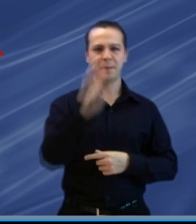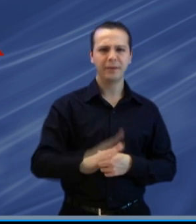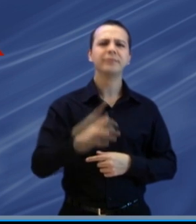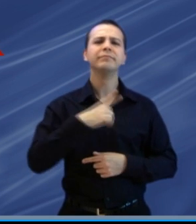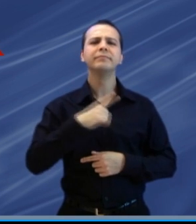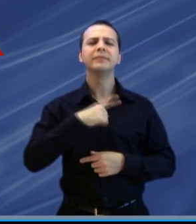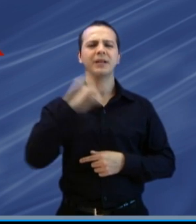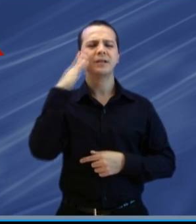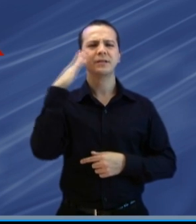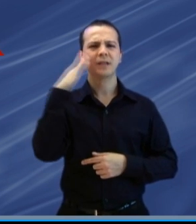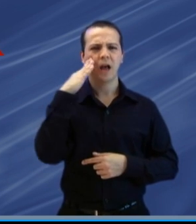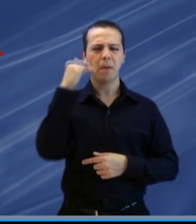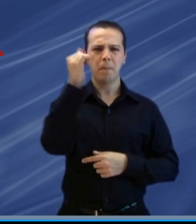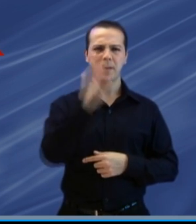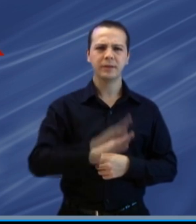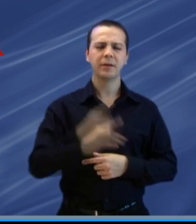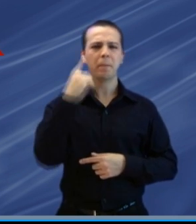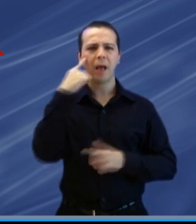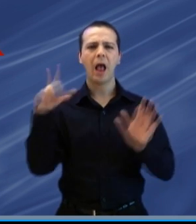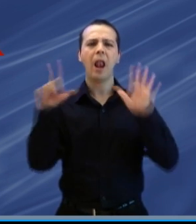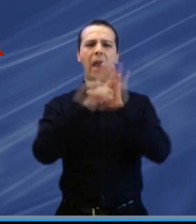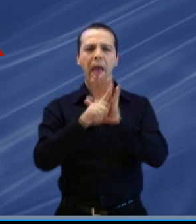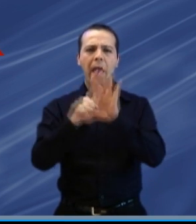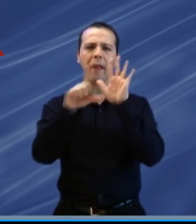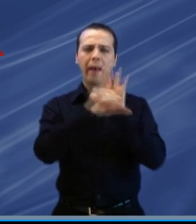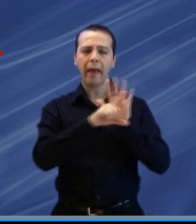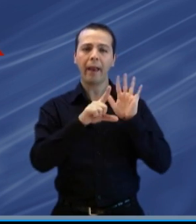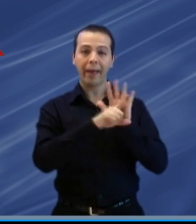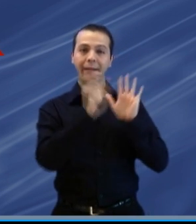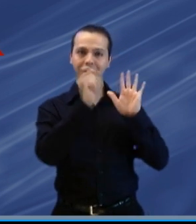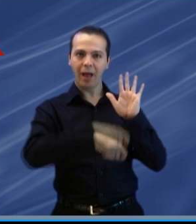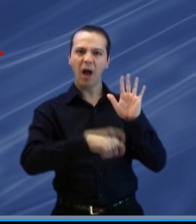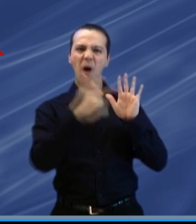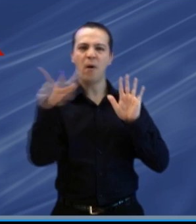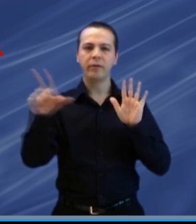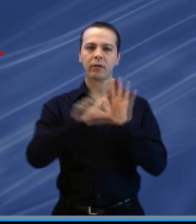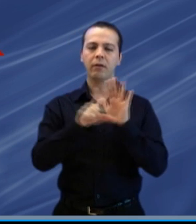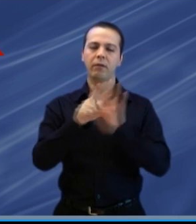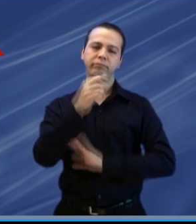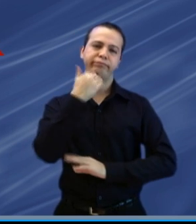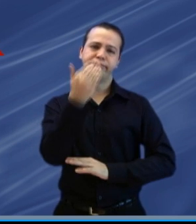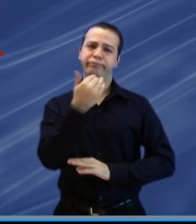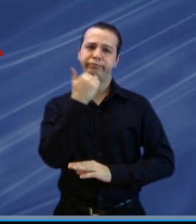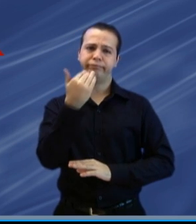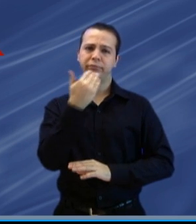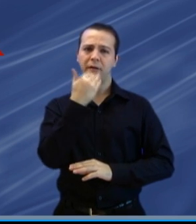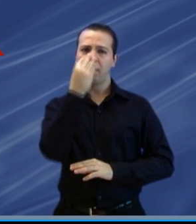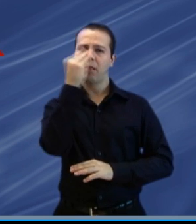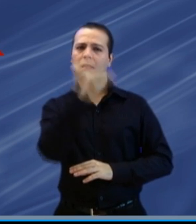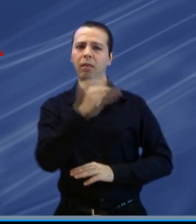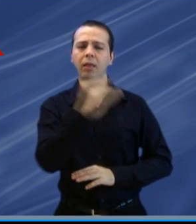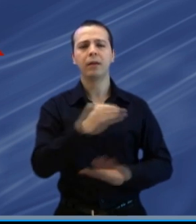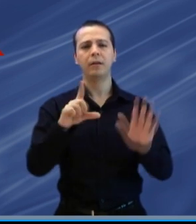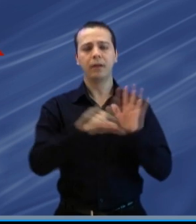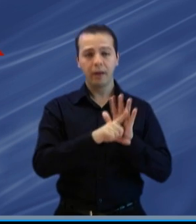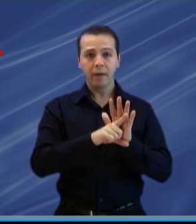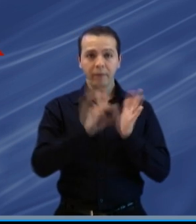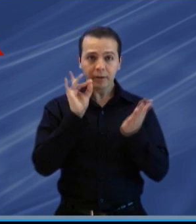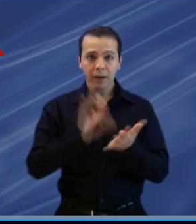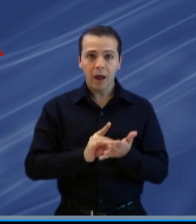tem um país típico de leis que pegam e leis que não pegam, leis que funcionam e leis que não funcionam. E para a